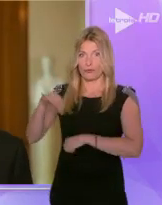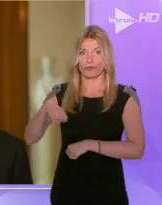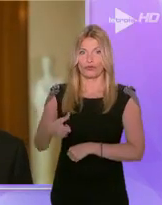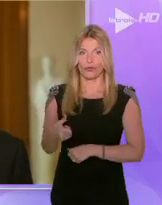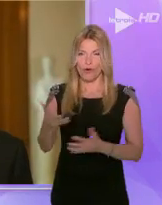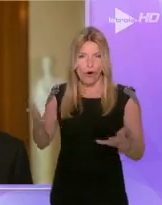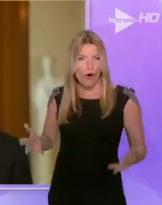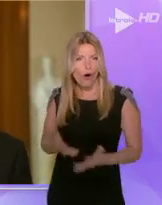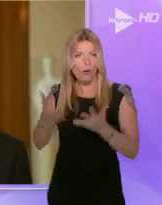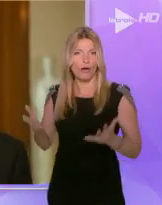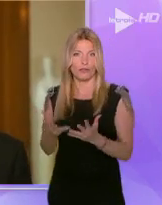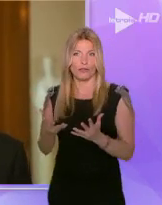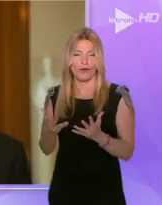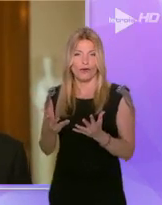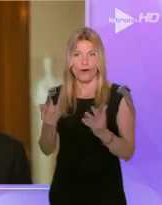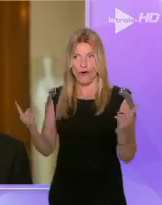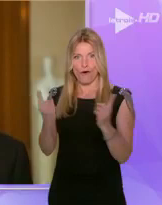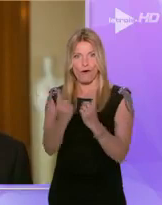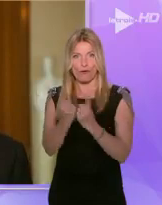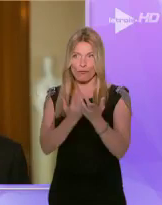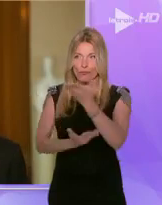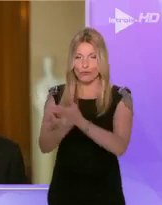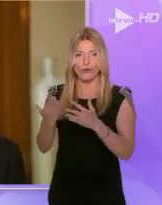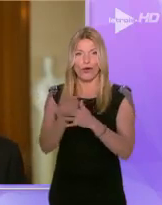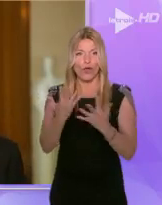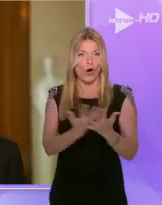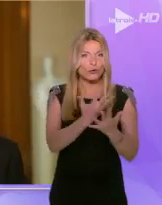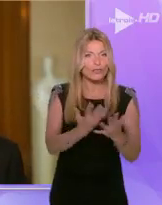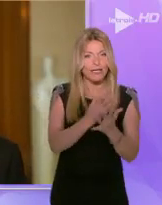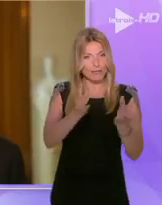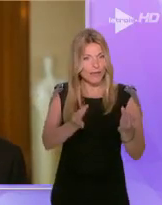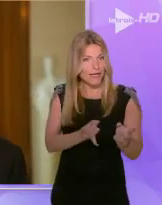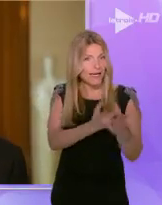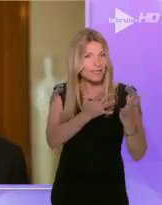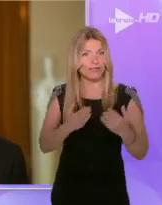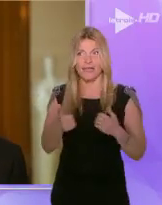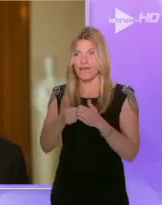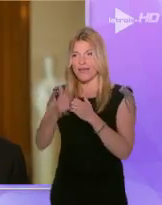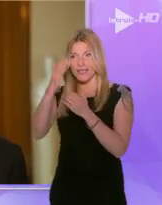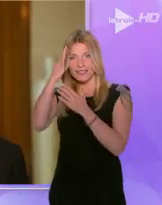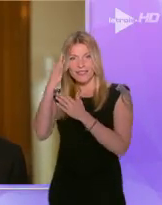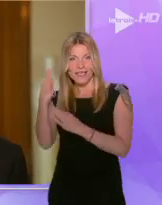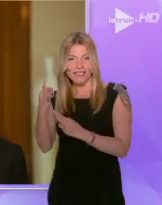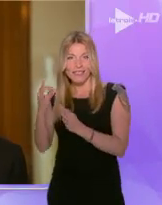Encourageons la rencontre de l'enthousiasme et de la créativité avec la sagesse et l'expérience de